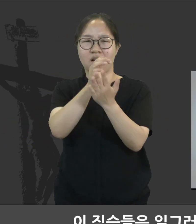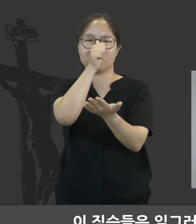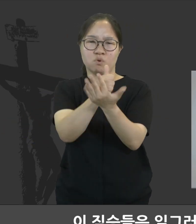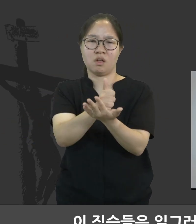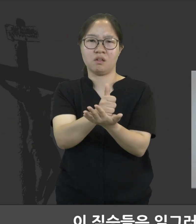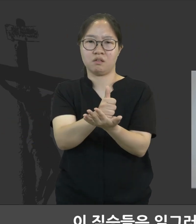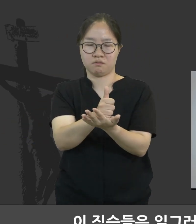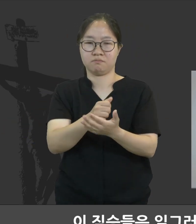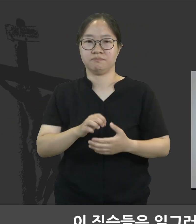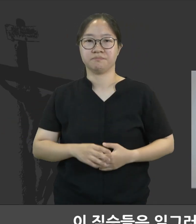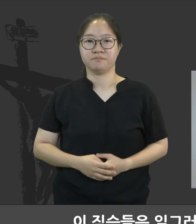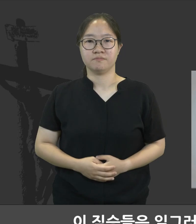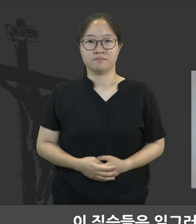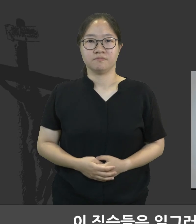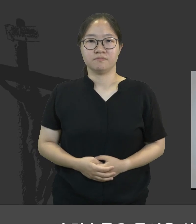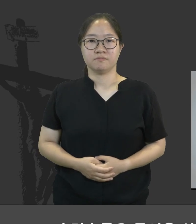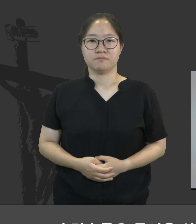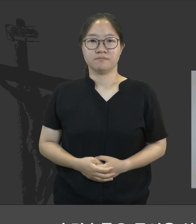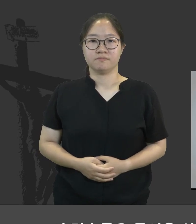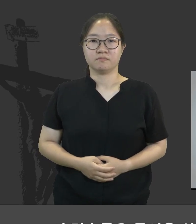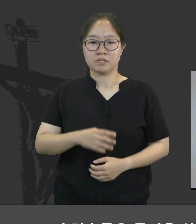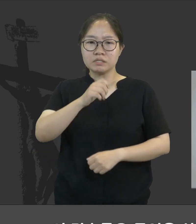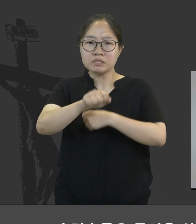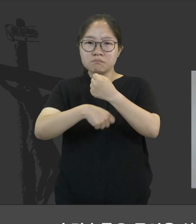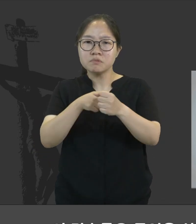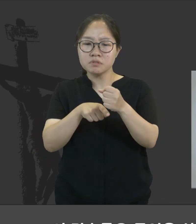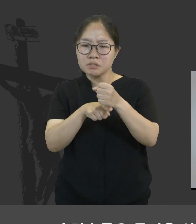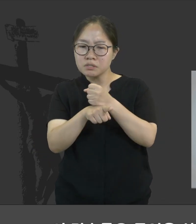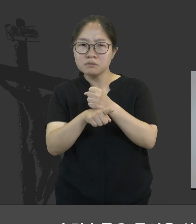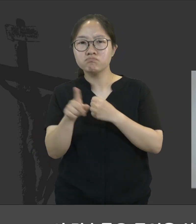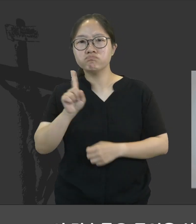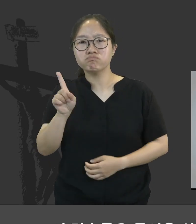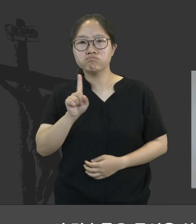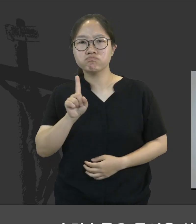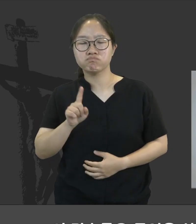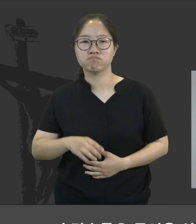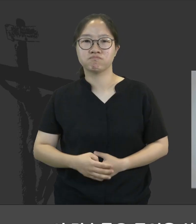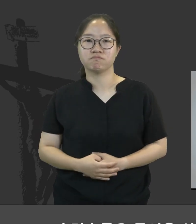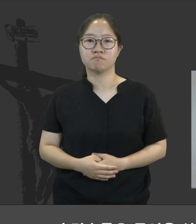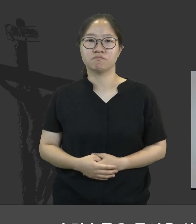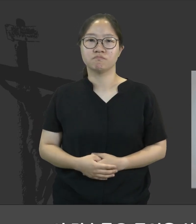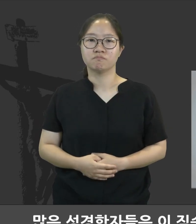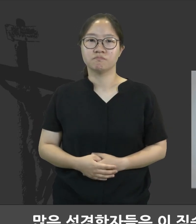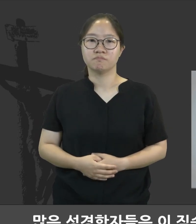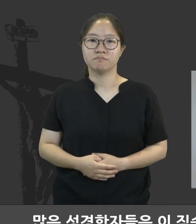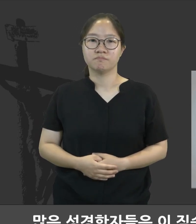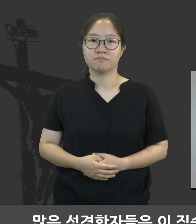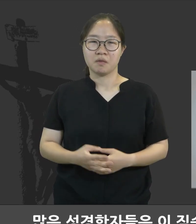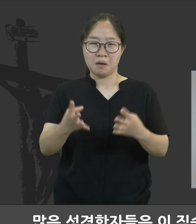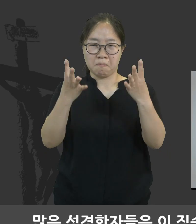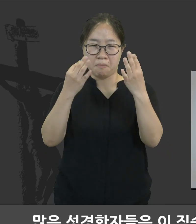것들입니다. 이 짐승들은 무엇을 상징하는 것일까요? 많은